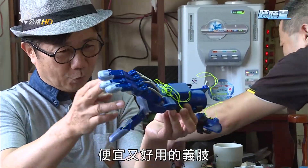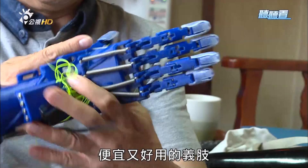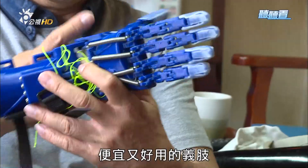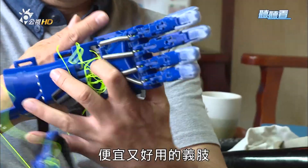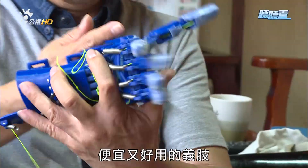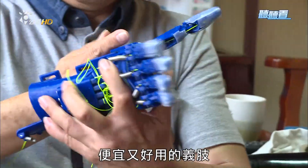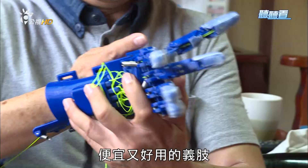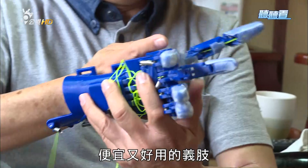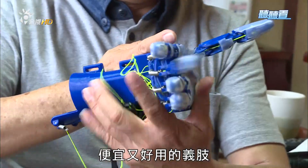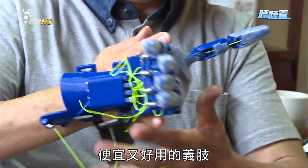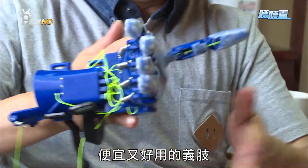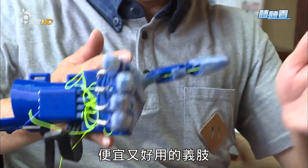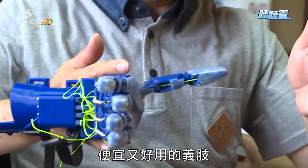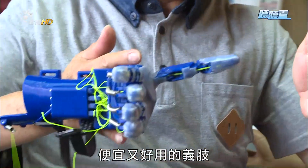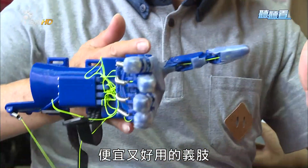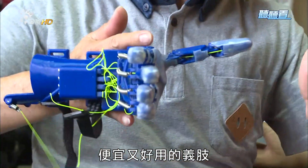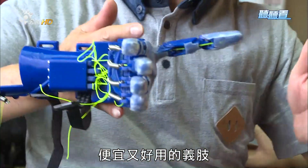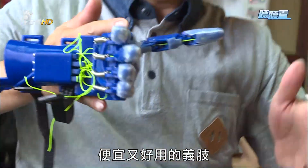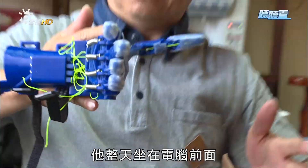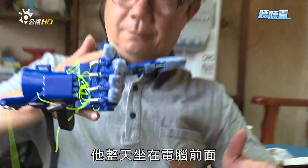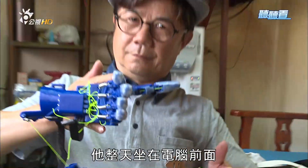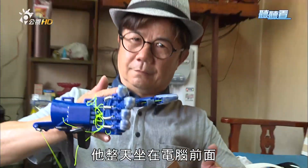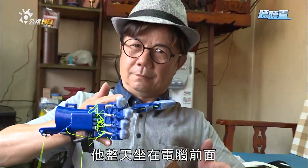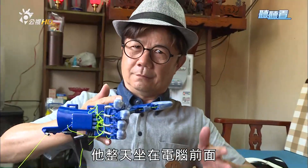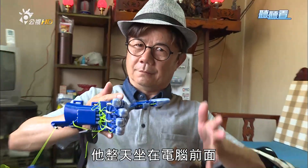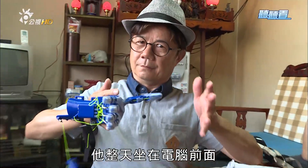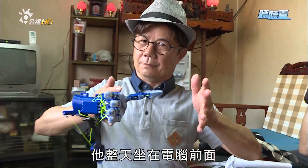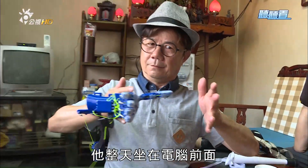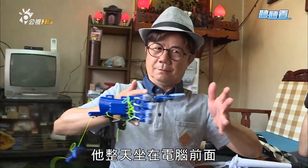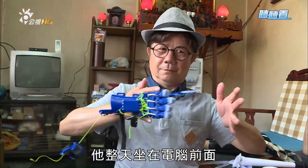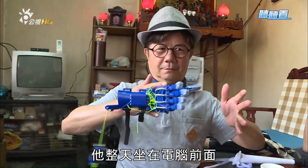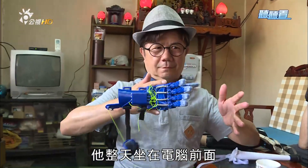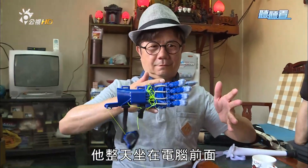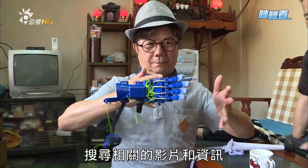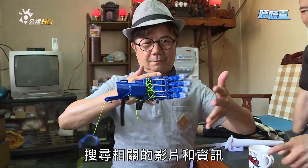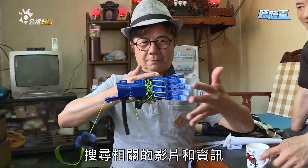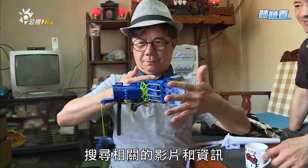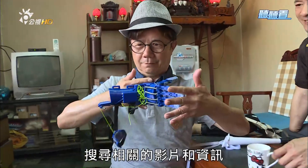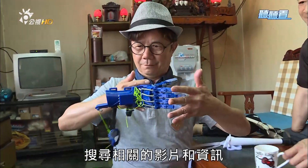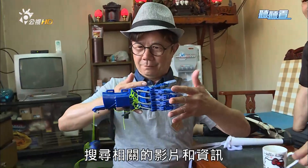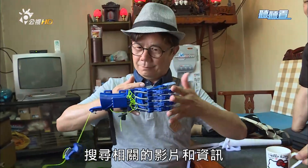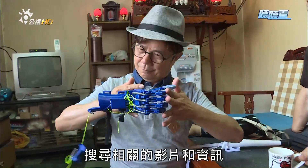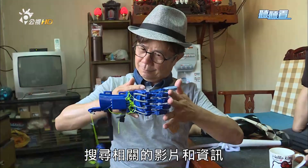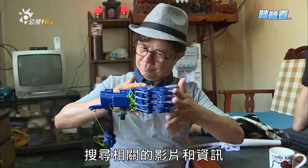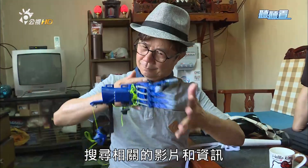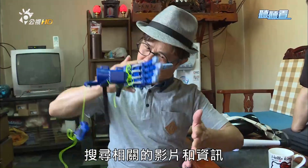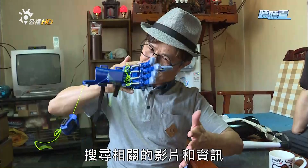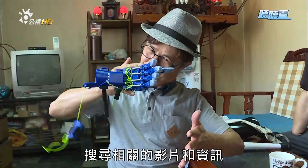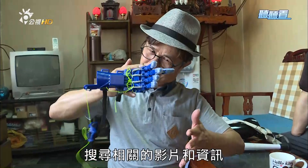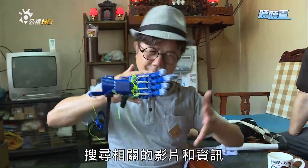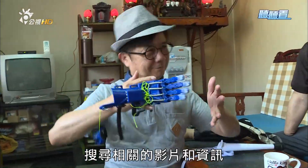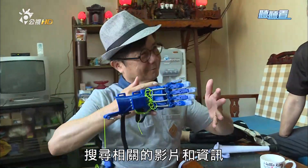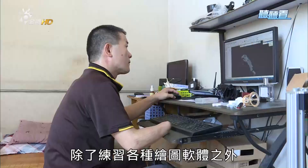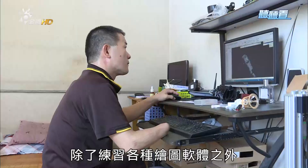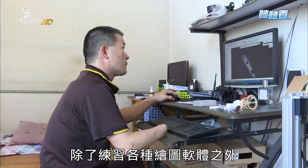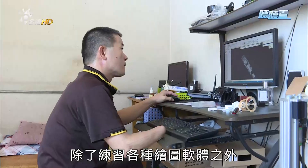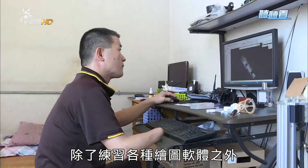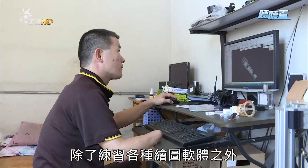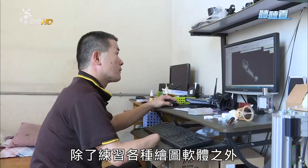便宜又好用的义肢。他整天坐在电脑前面搜寻相关的影片和资讯，除了练习各